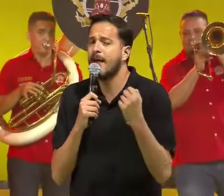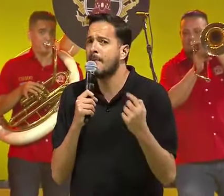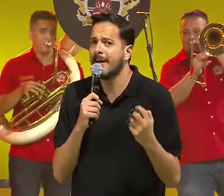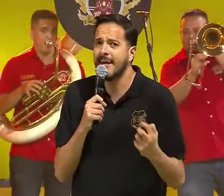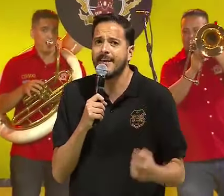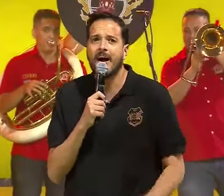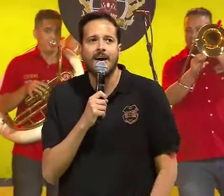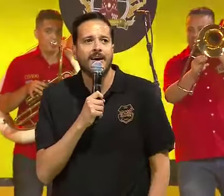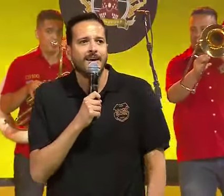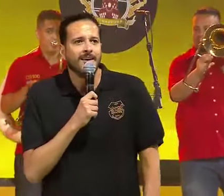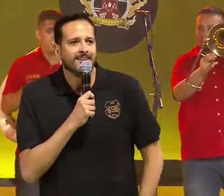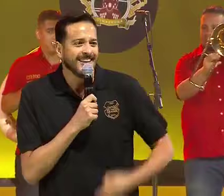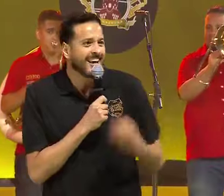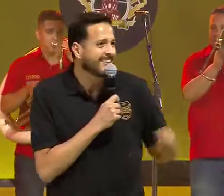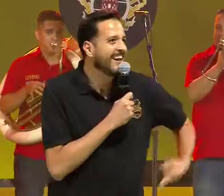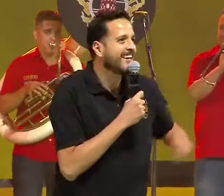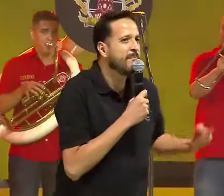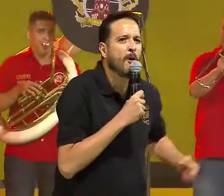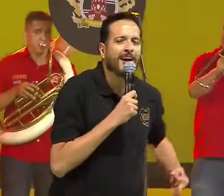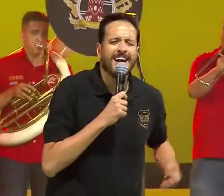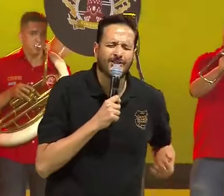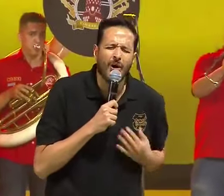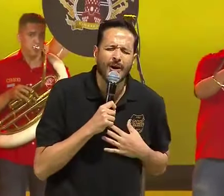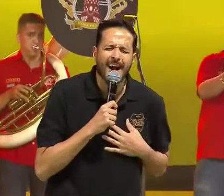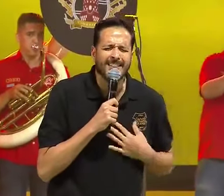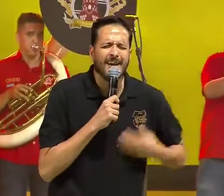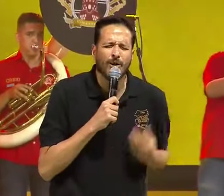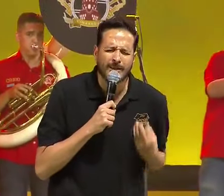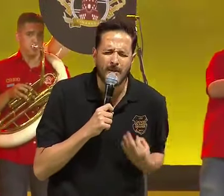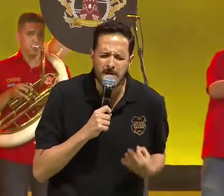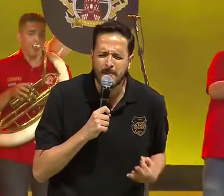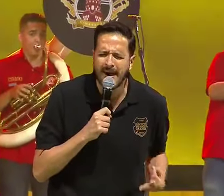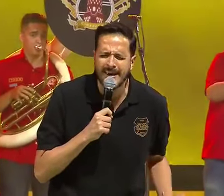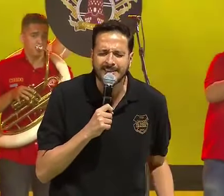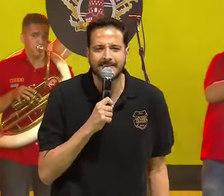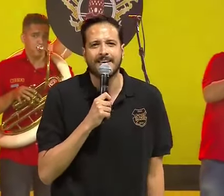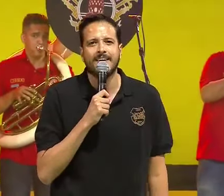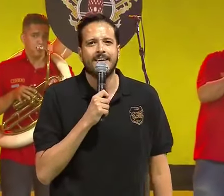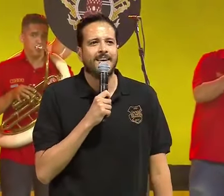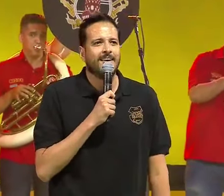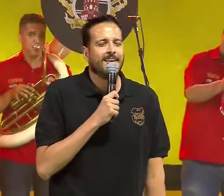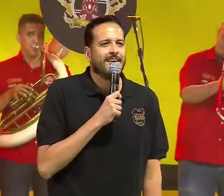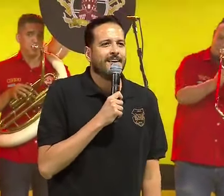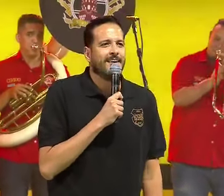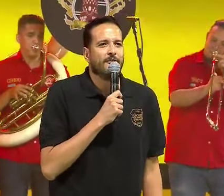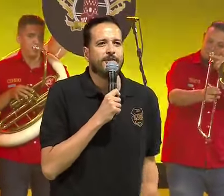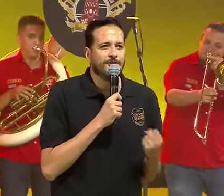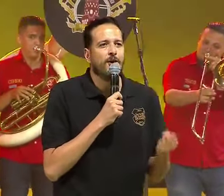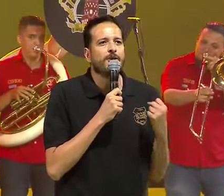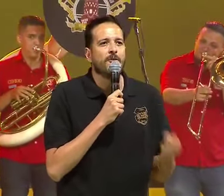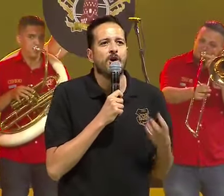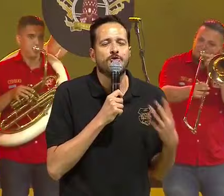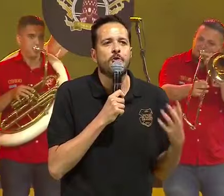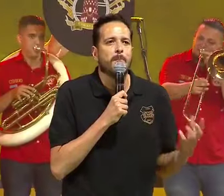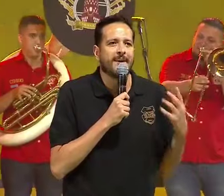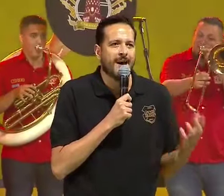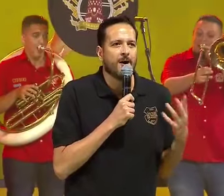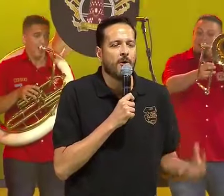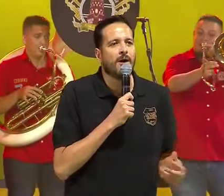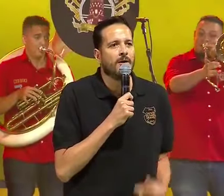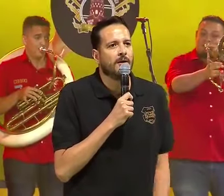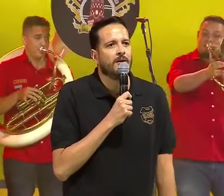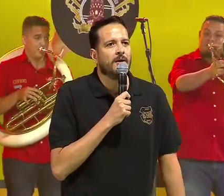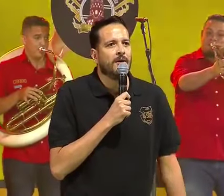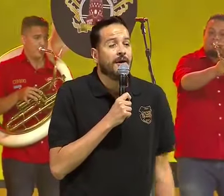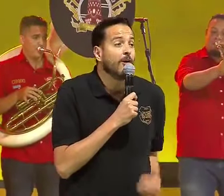sangre roja y amarilla. Sí, es el equipo que nació grande y lo sabe mi país. La afición que vio a Yuba